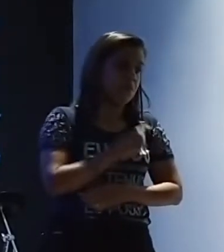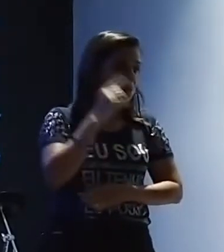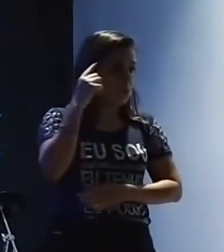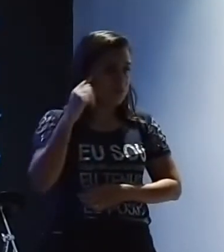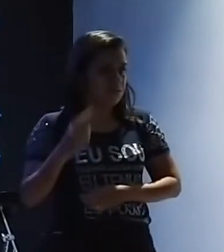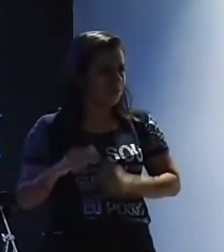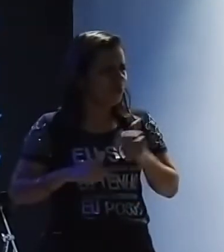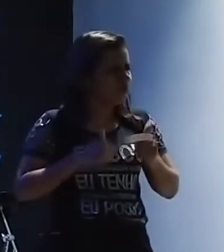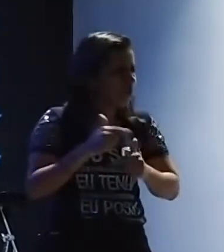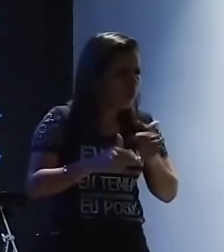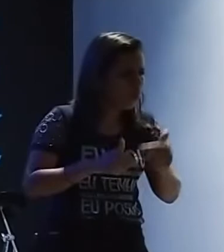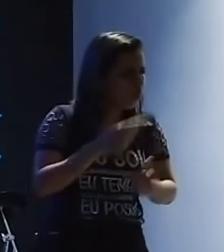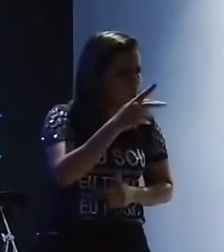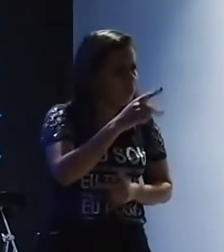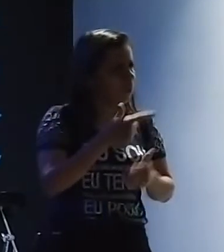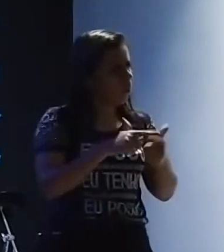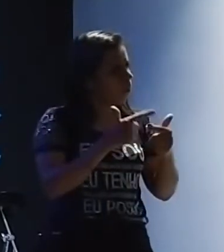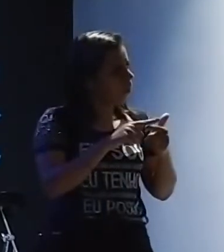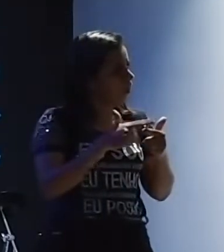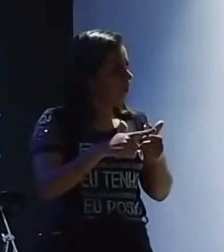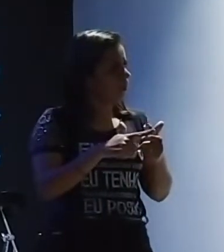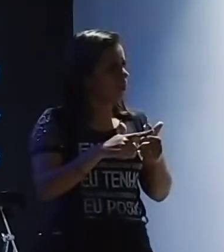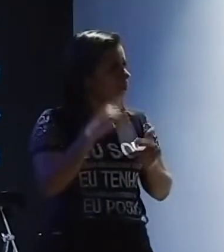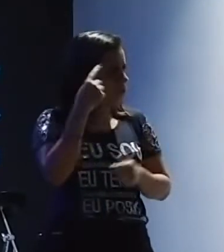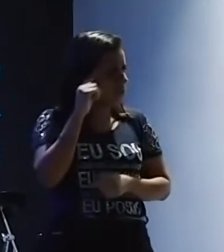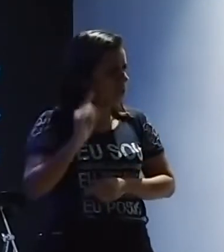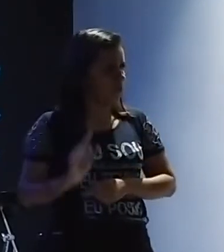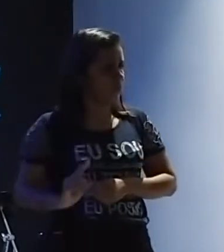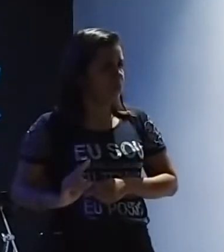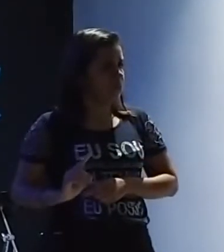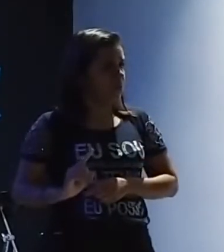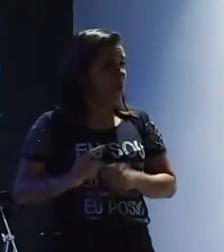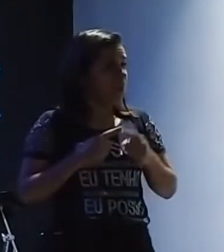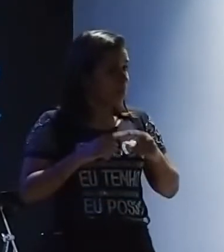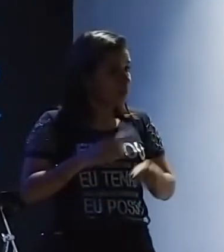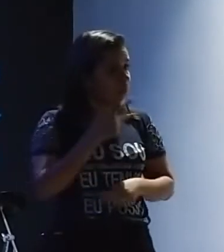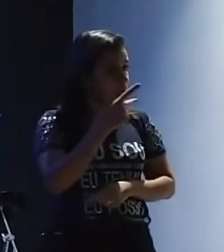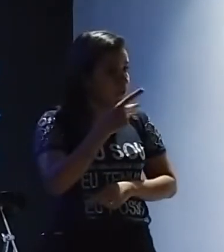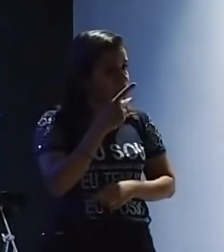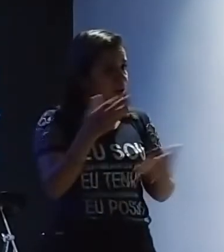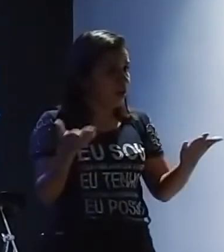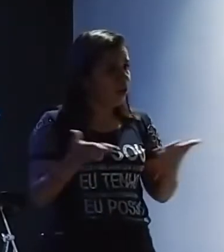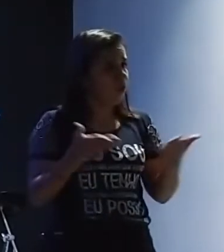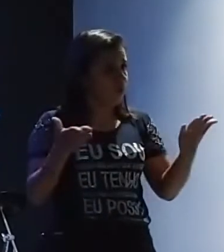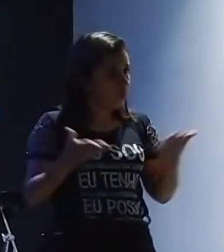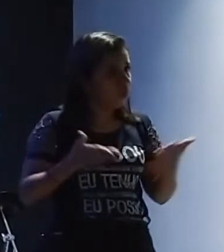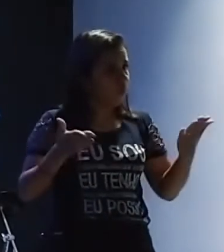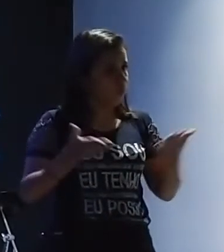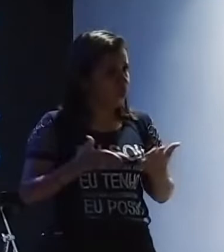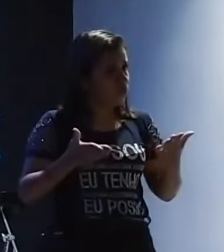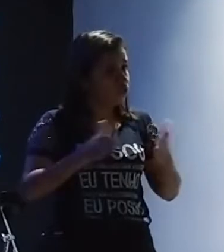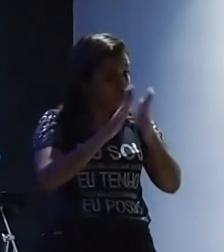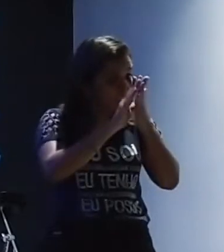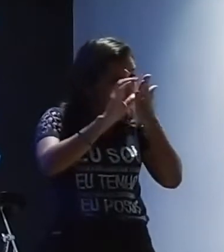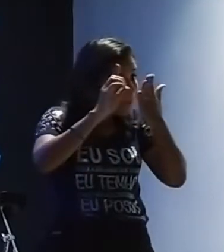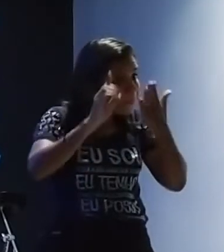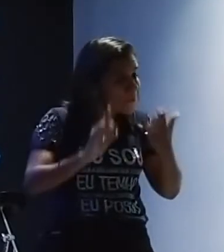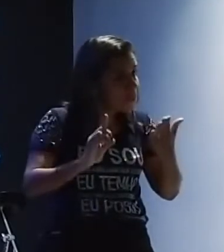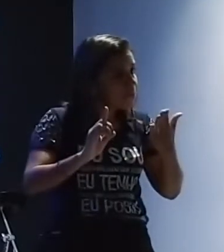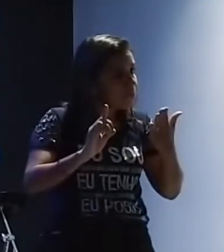sua luta, eu não sei qual é a sua dor, mas eu quero te dizer uma coisa que a Bíblia te